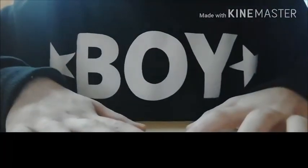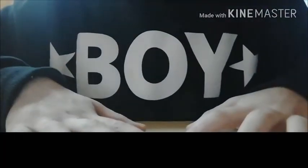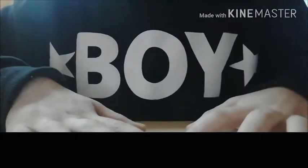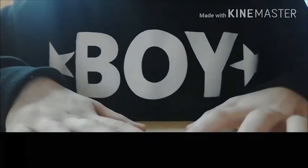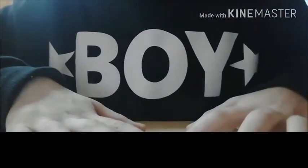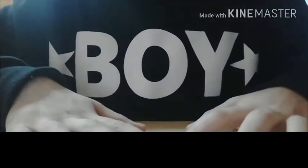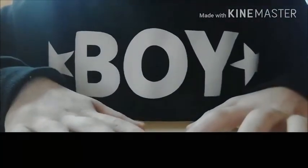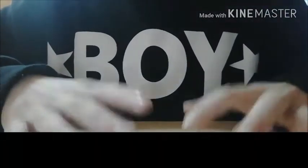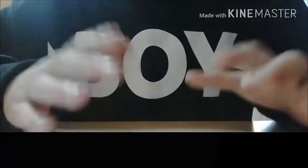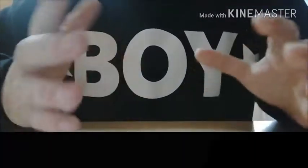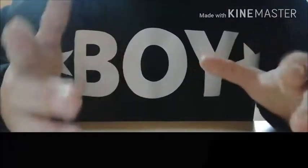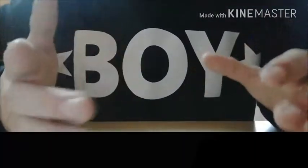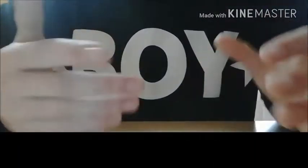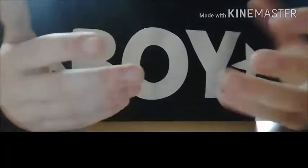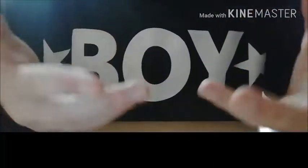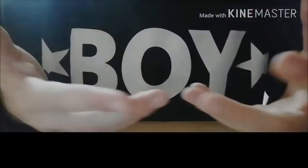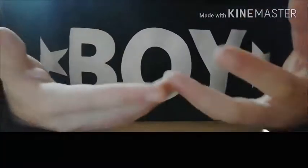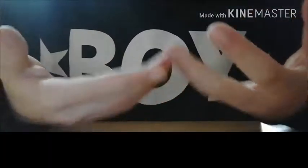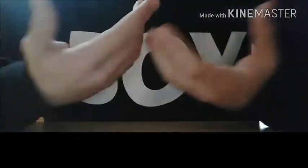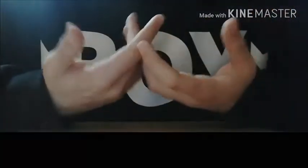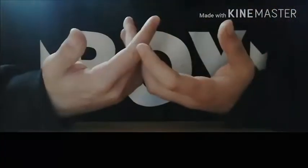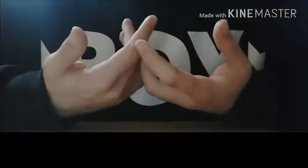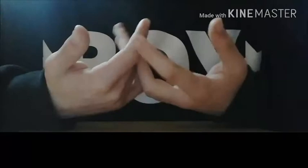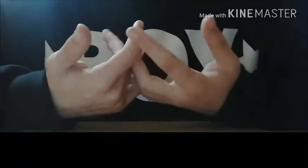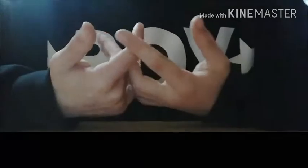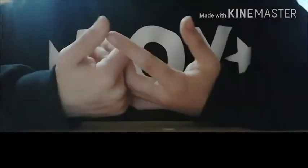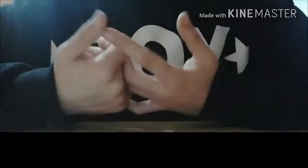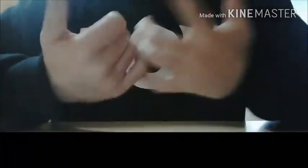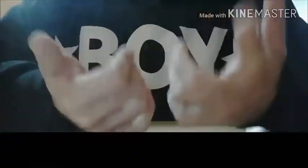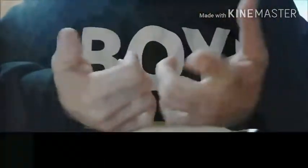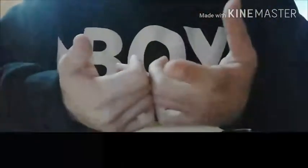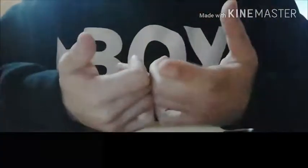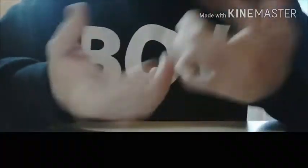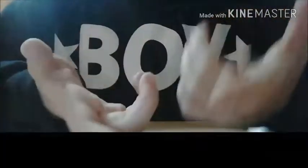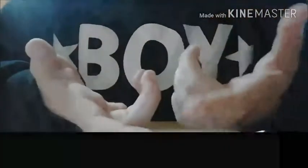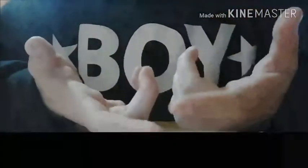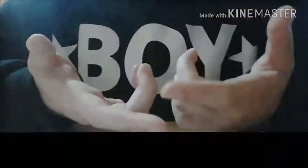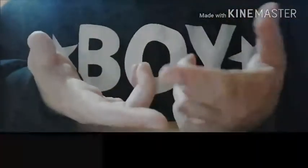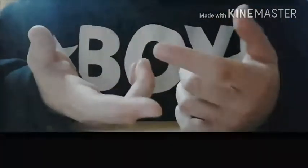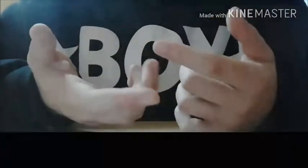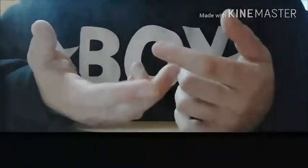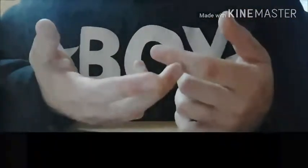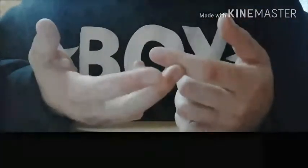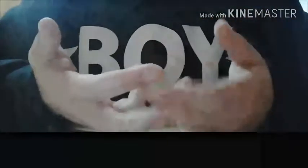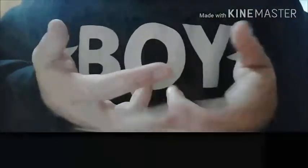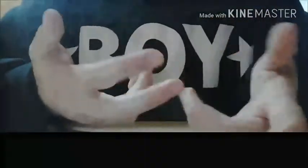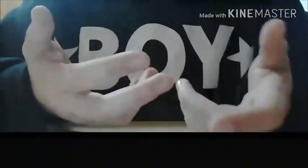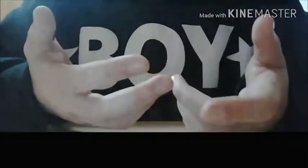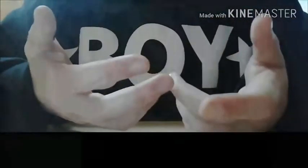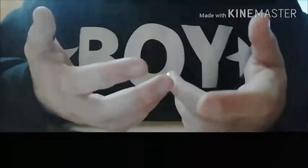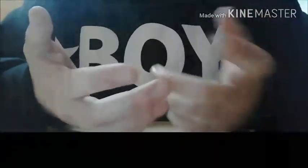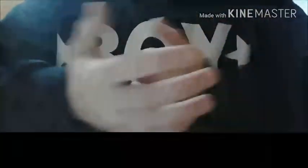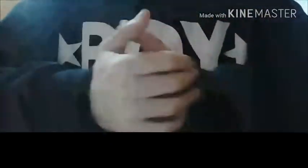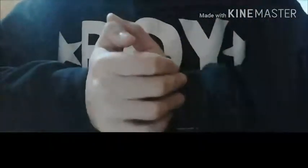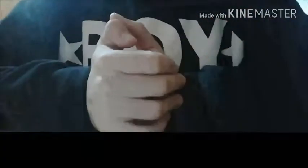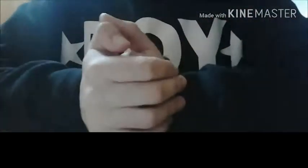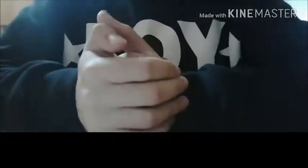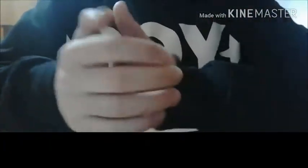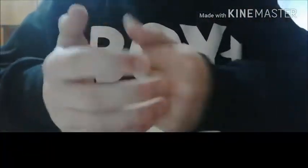sono semplicemente scambi di insulti provocazioni e roba e poi ovviamente ci